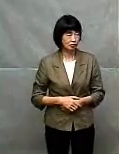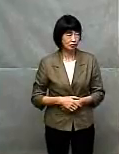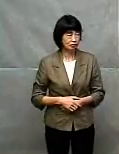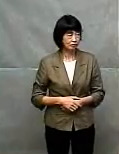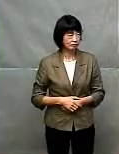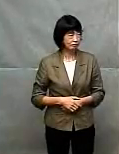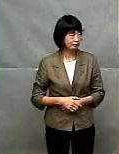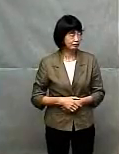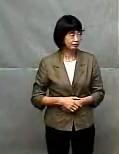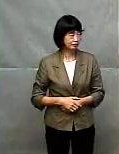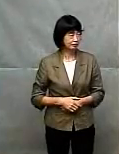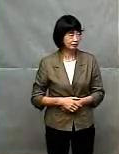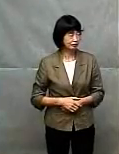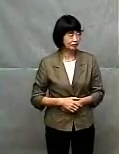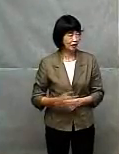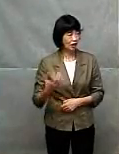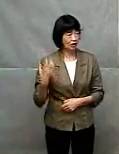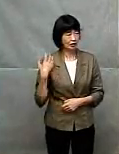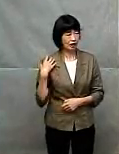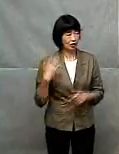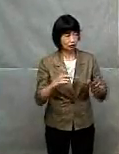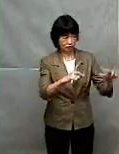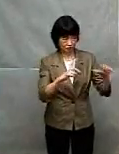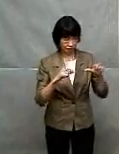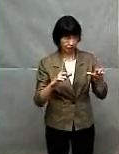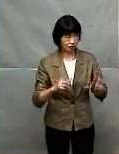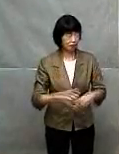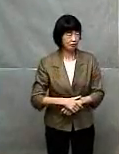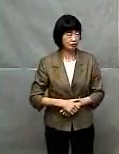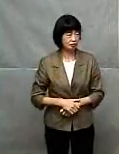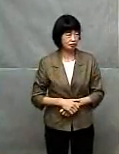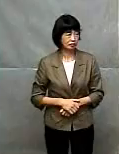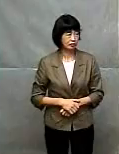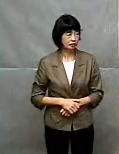はい、じゃあそれについてもちょっと担当から答えてもらいたいと思います。